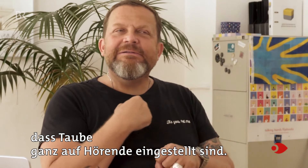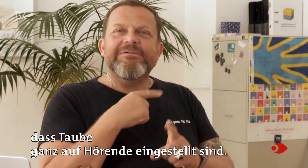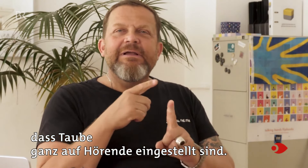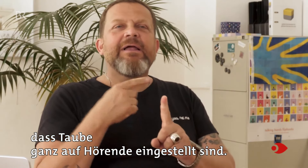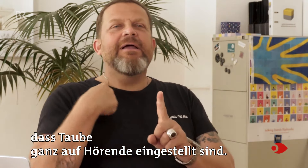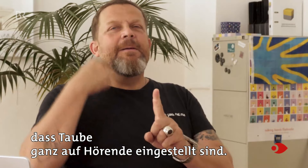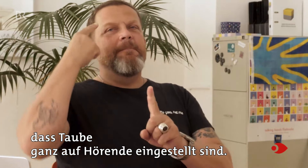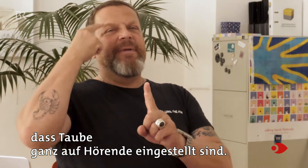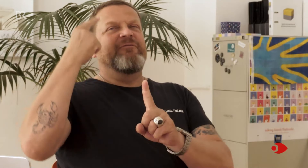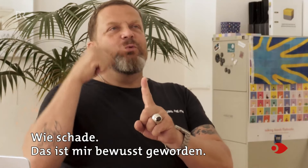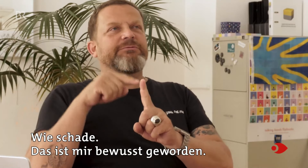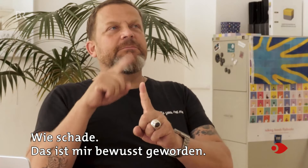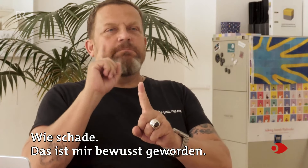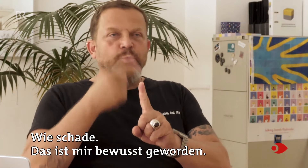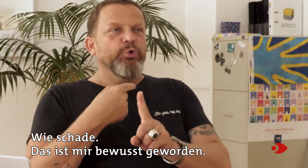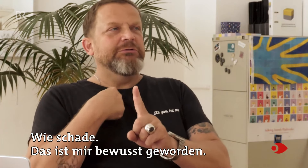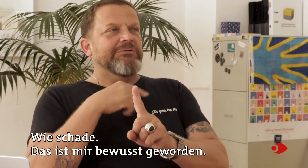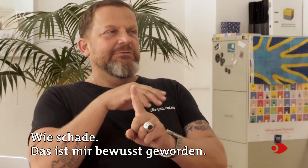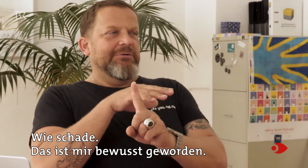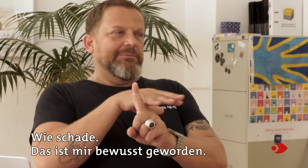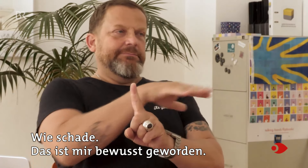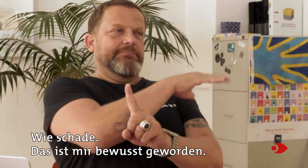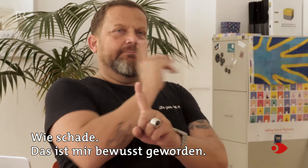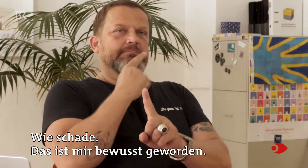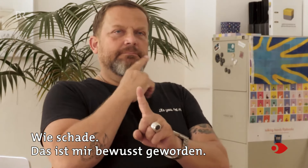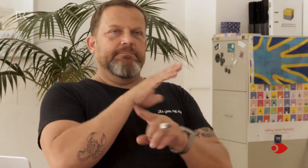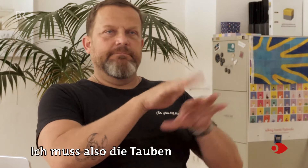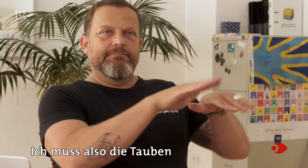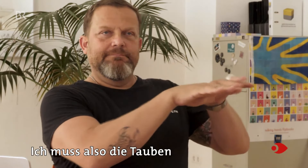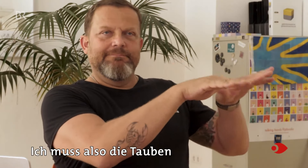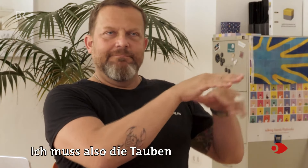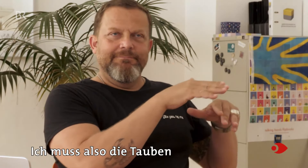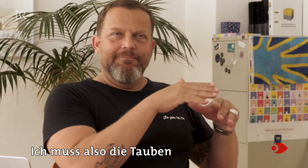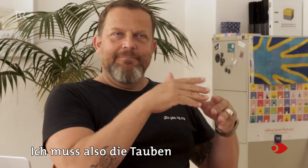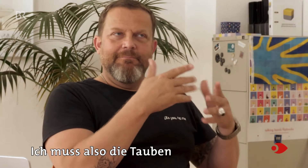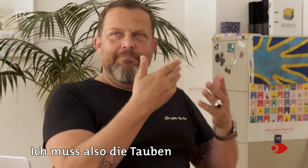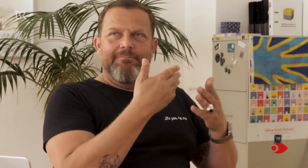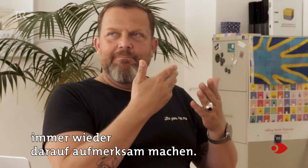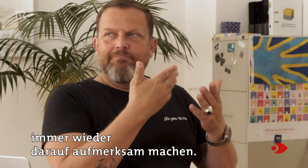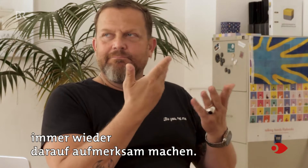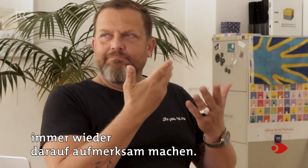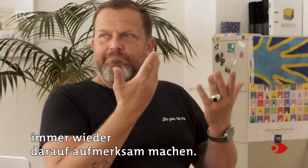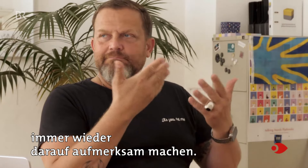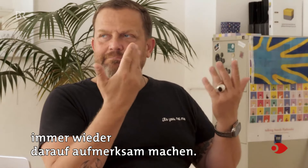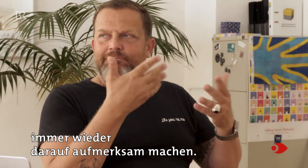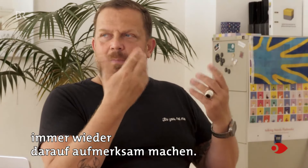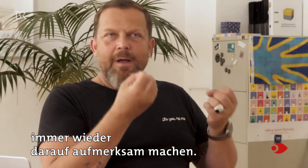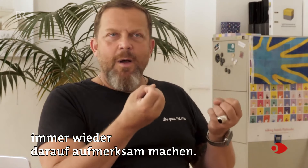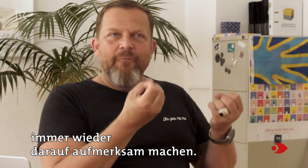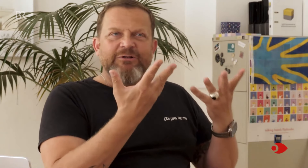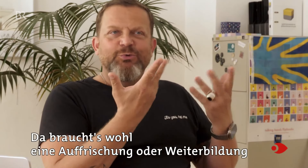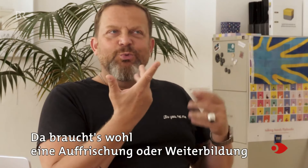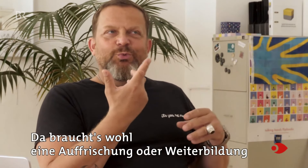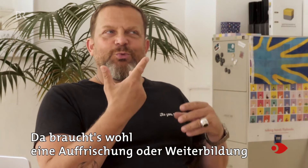Hörende eingestellt sind. Wie schade. Das ist mir bewusst geworden. Ich muss also die Tauben immer wieder darauf aufmerksam machen. Da braucht's wohl